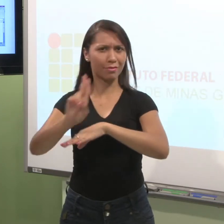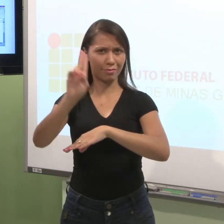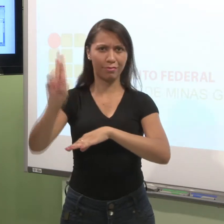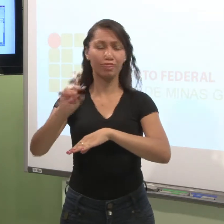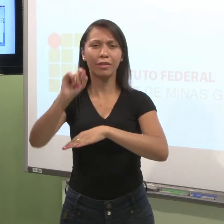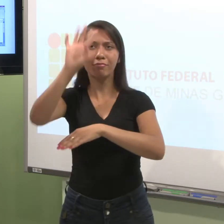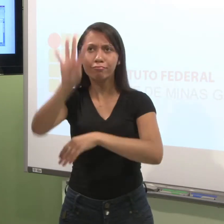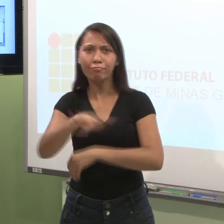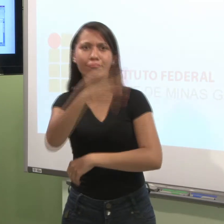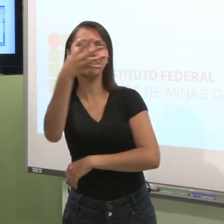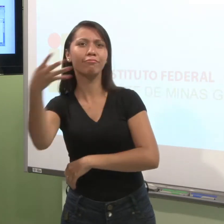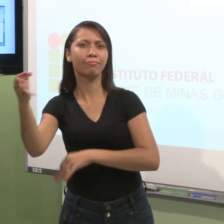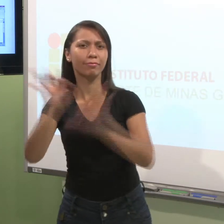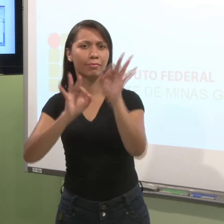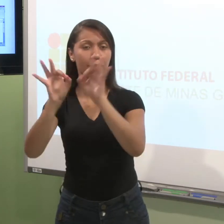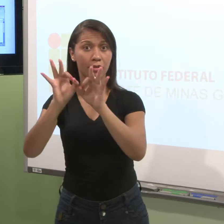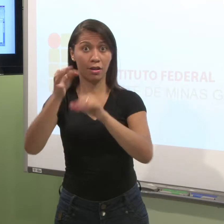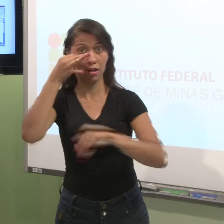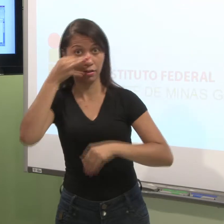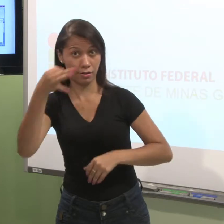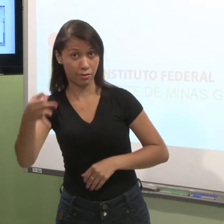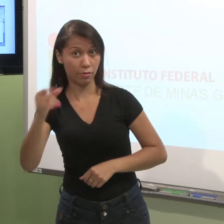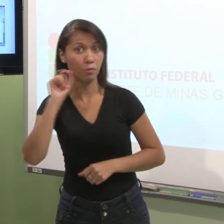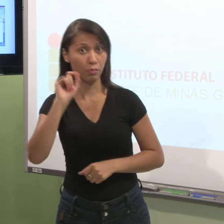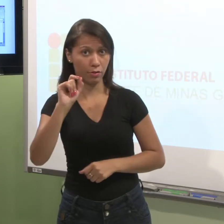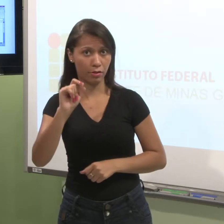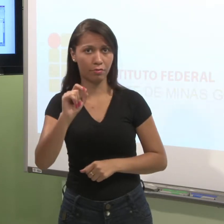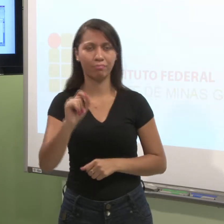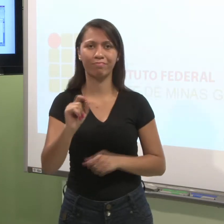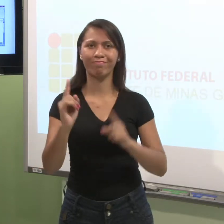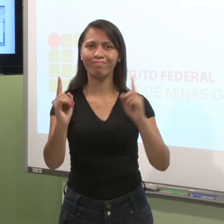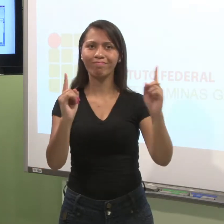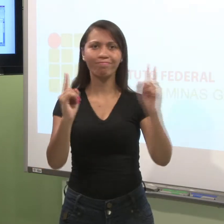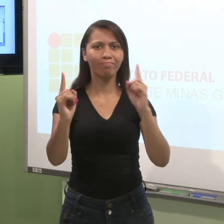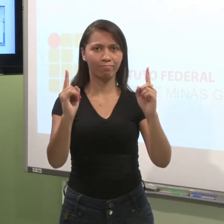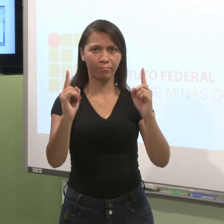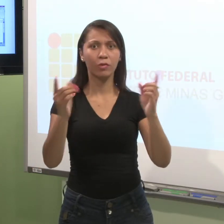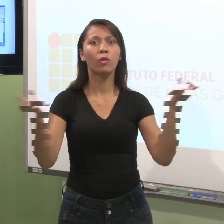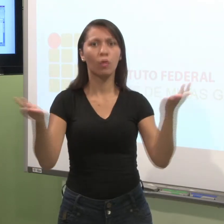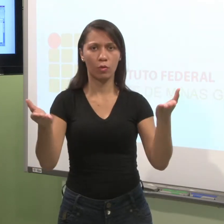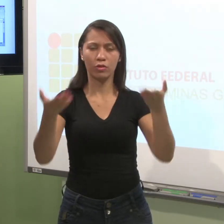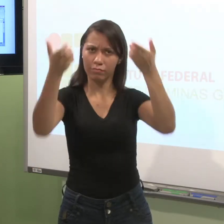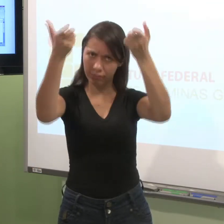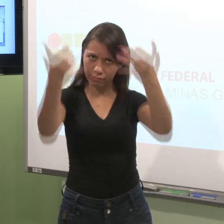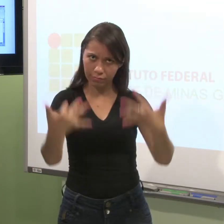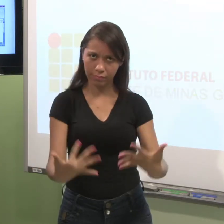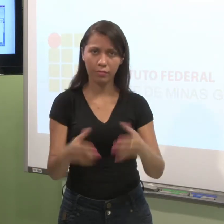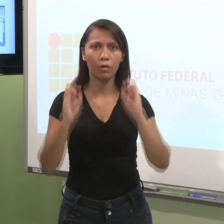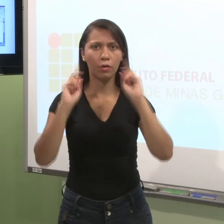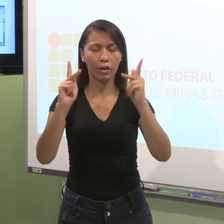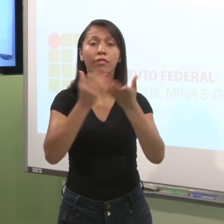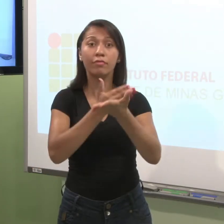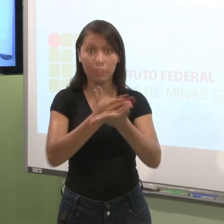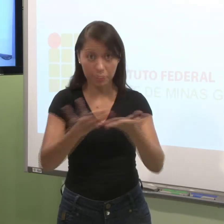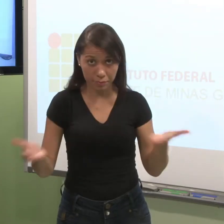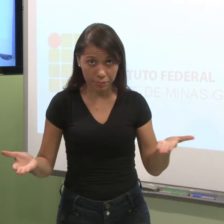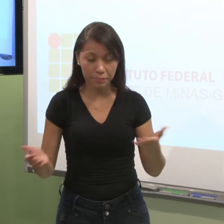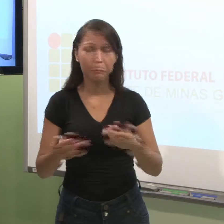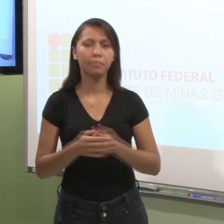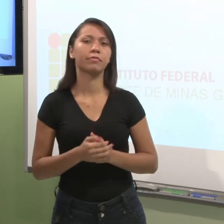tabelas. Então, atenção, esses são os protagonistas da nossa videoaula de hoje. Então, vamos começar?